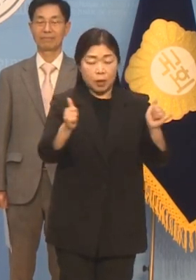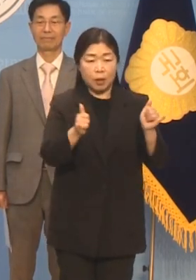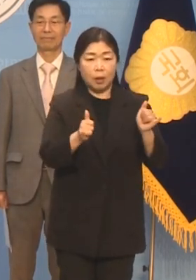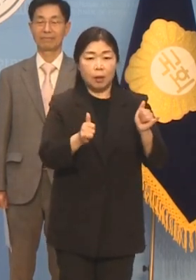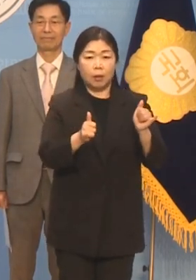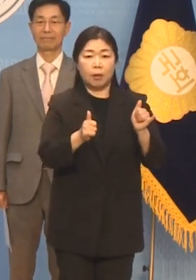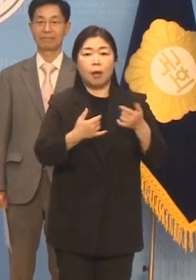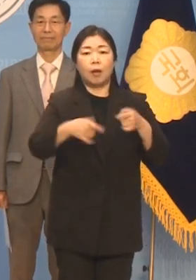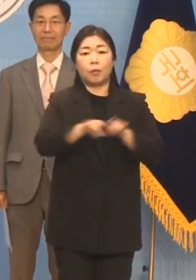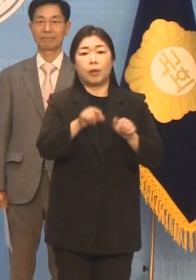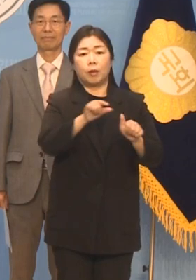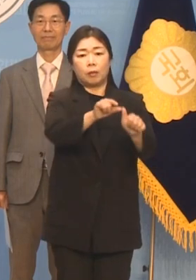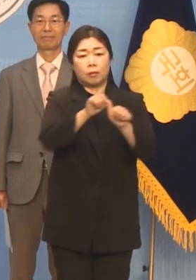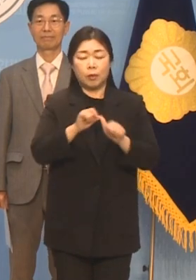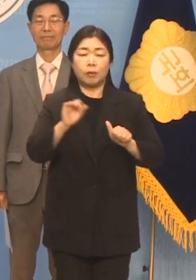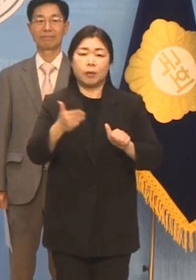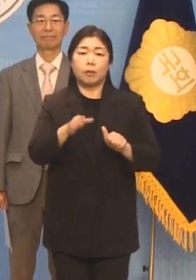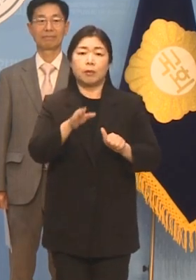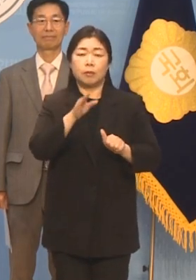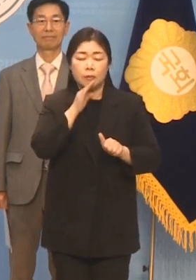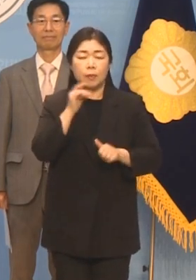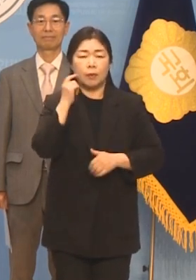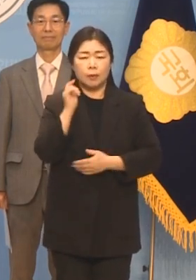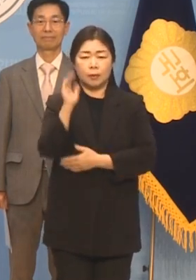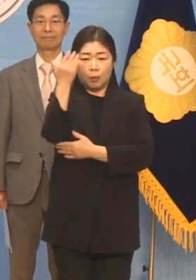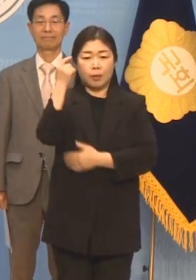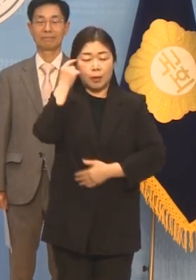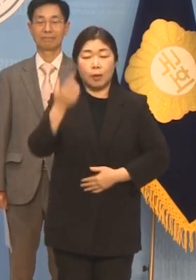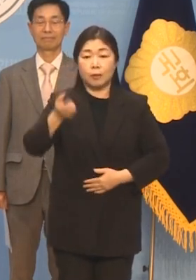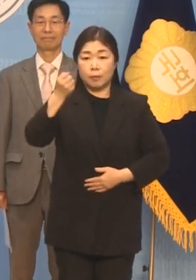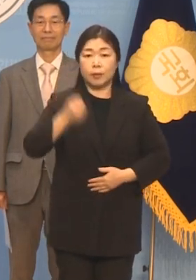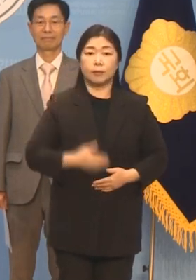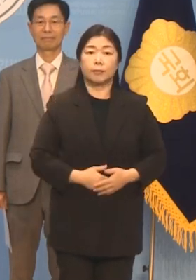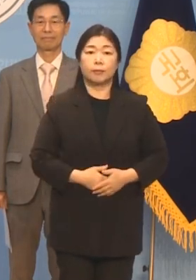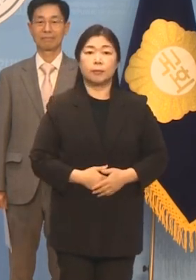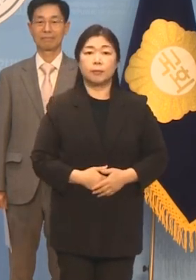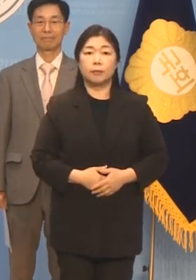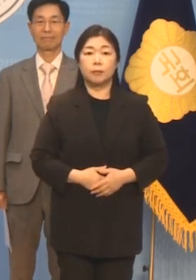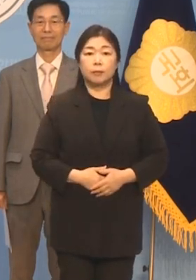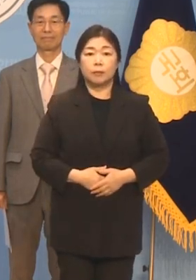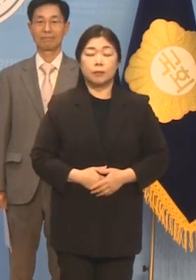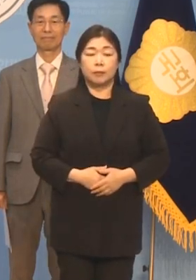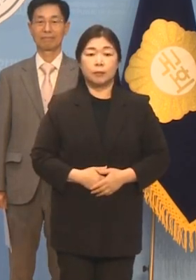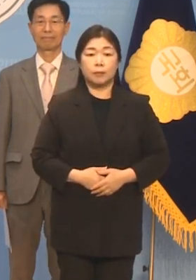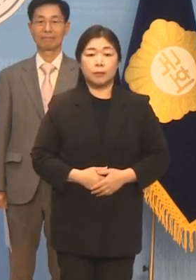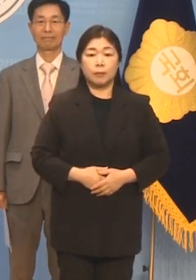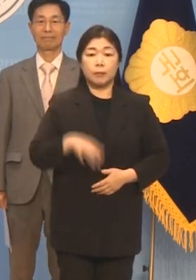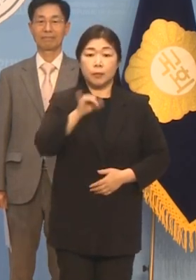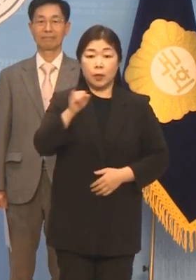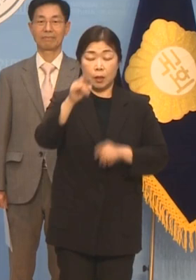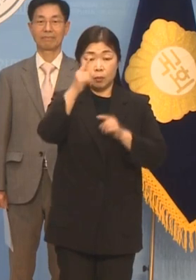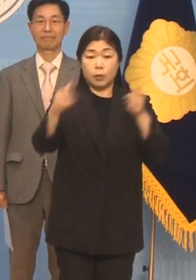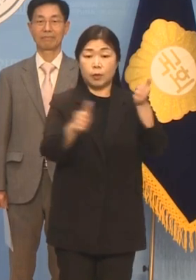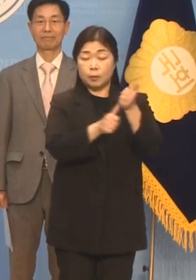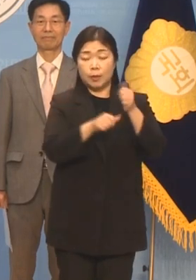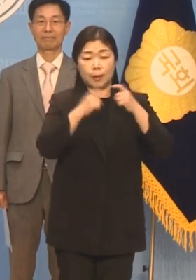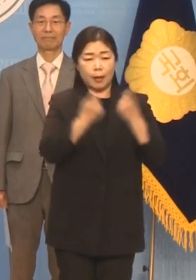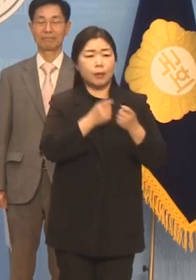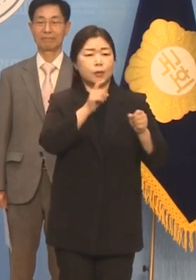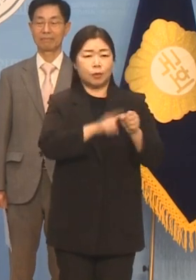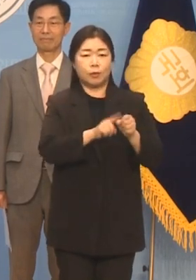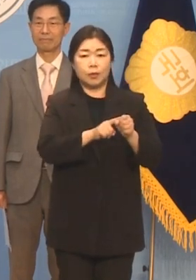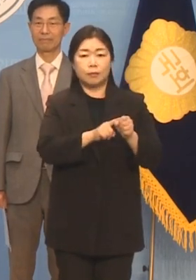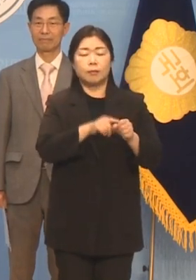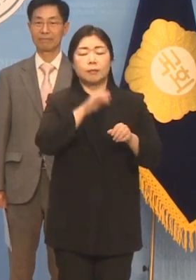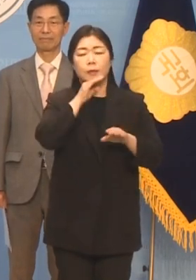것을 너무나 큰 영광으로 생각합니다. 이창한 부회장님께는 개인적으로도